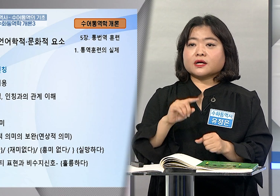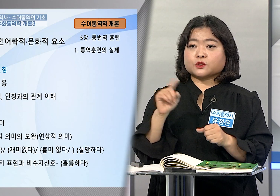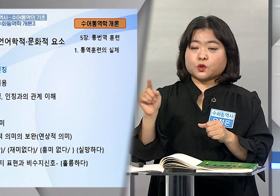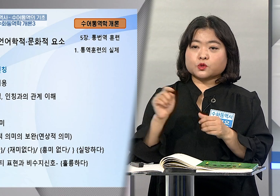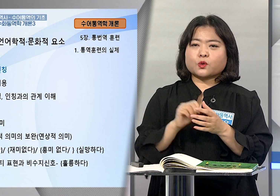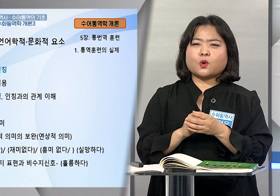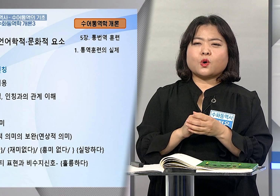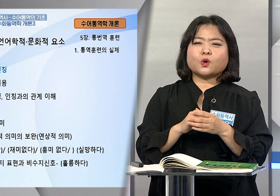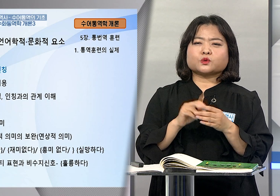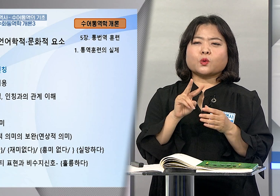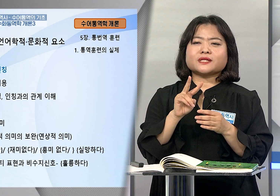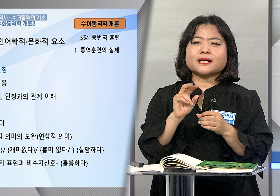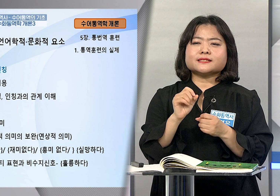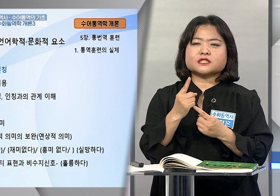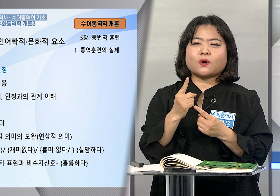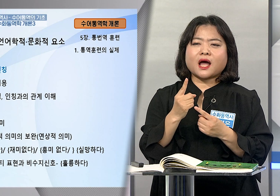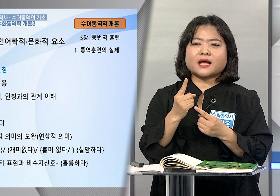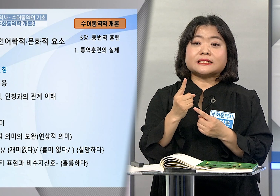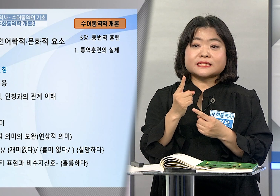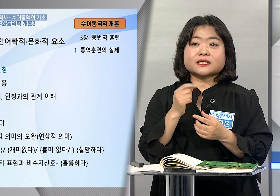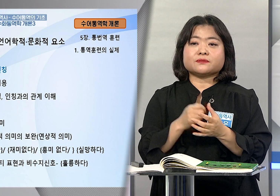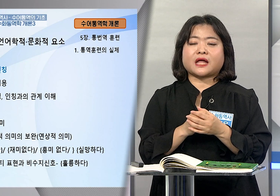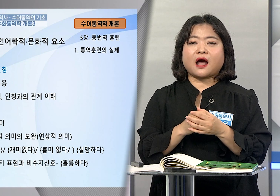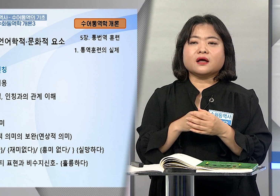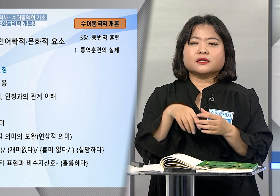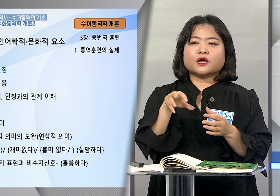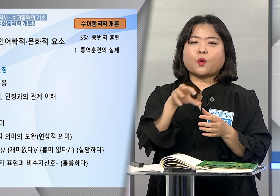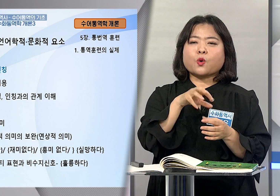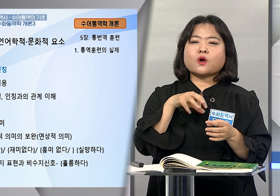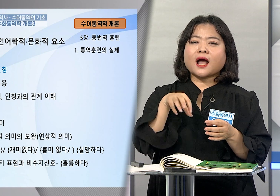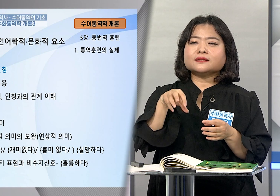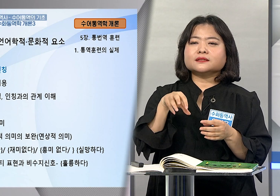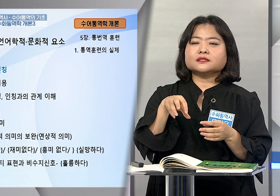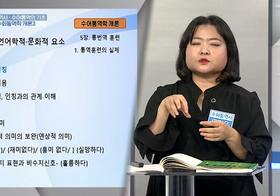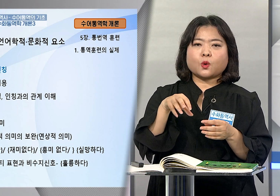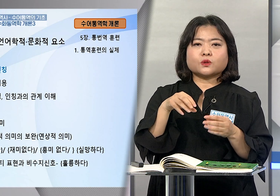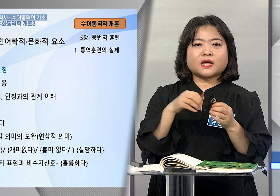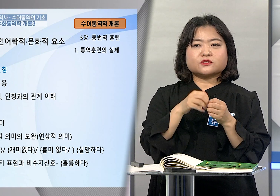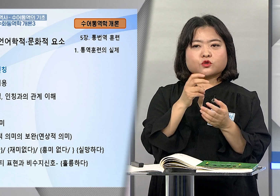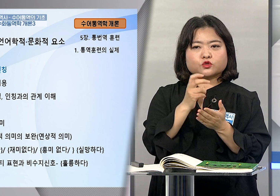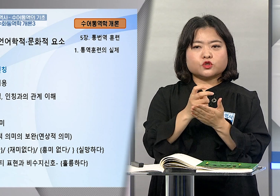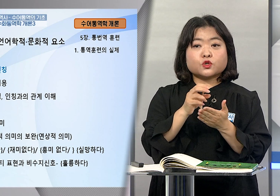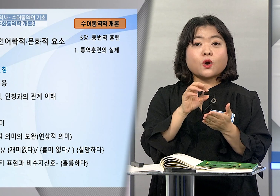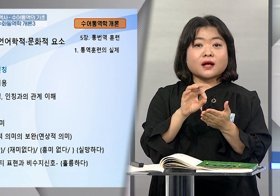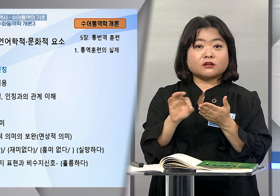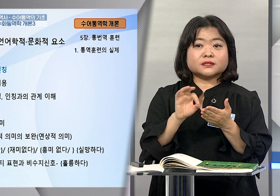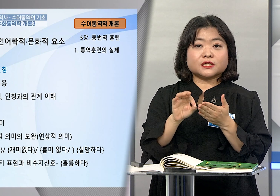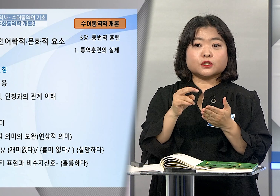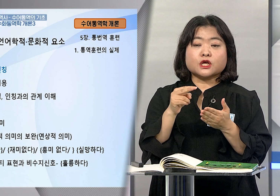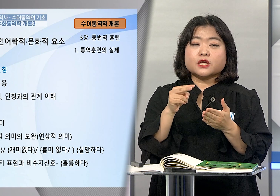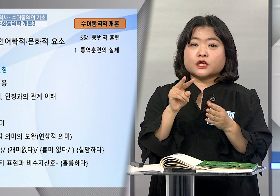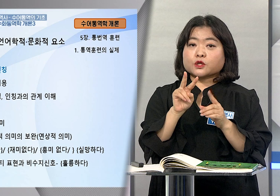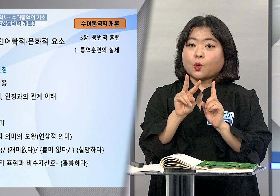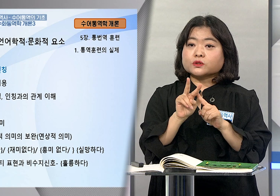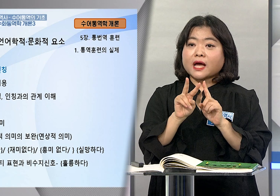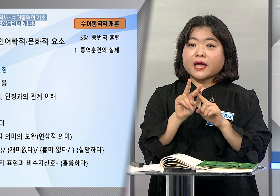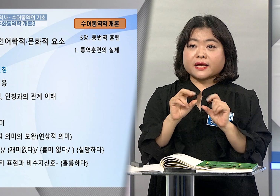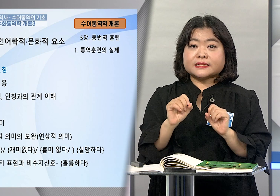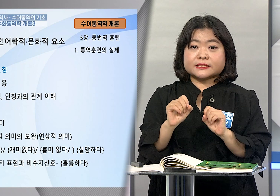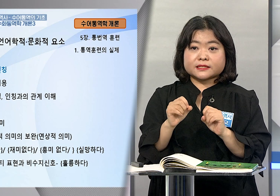언어학적 요소로 동사일치와 인칭입니다. 이 공간을 통사적으로 이용한 것이 이게 동사의